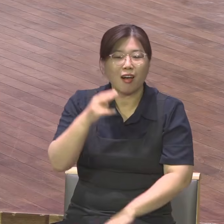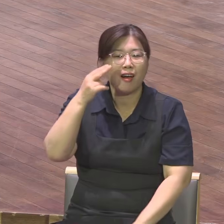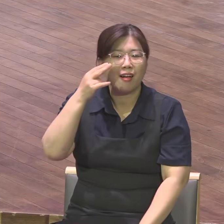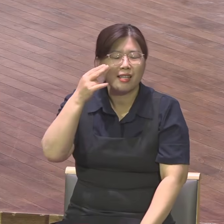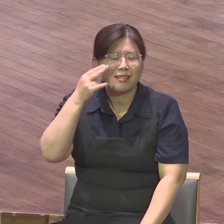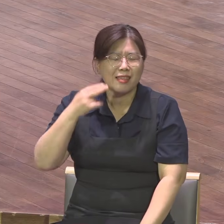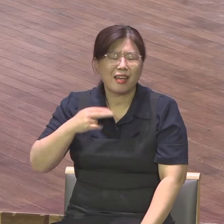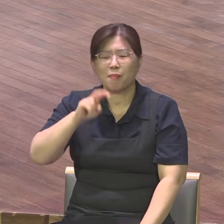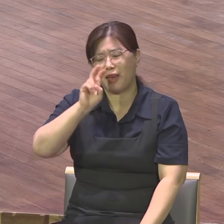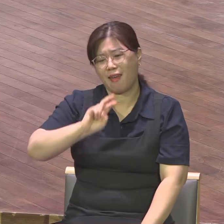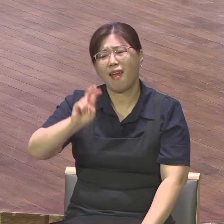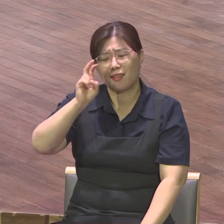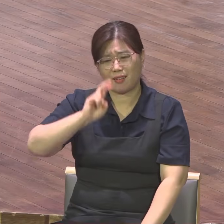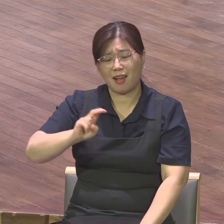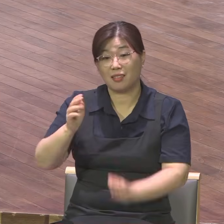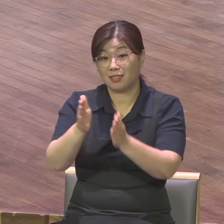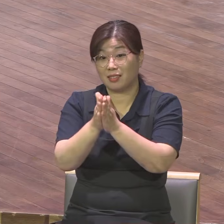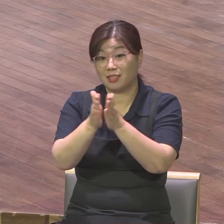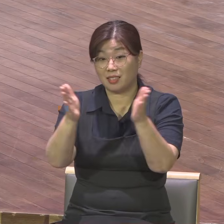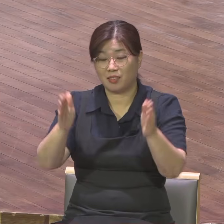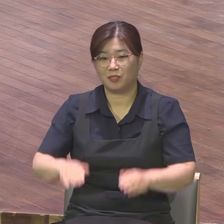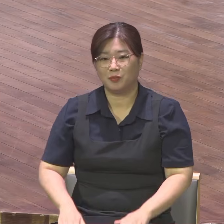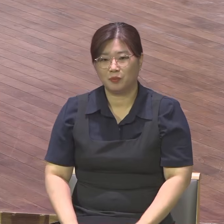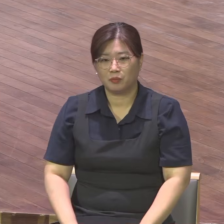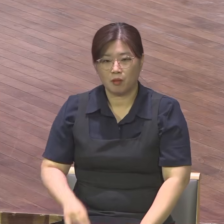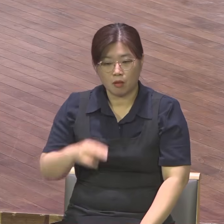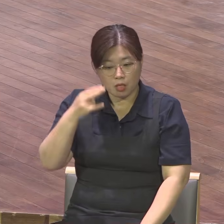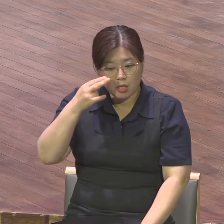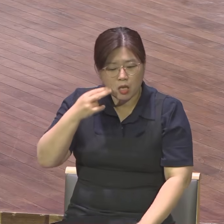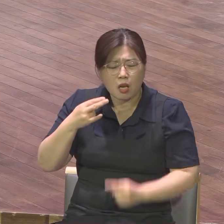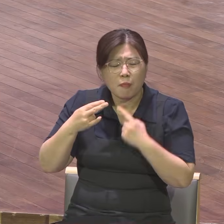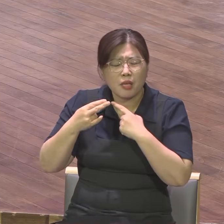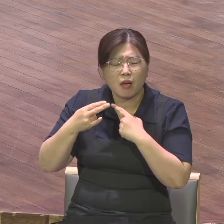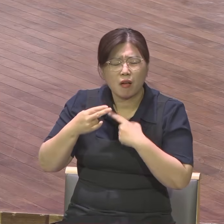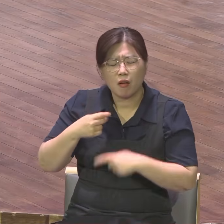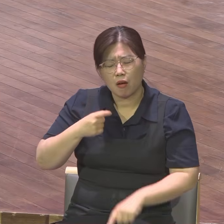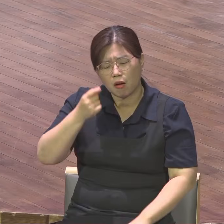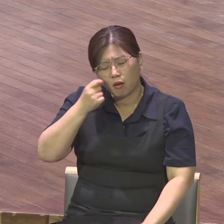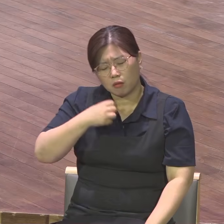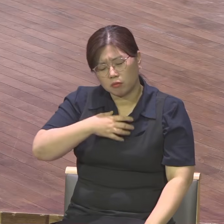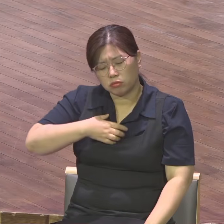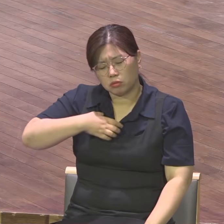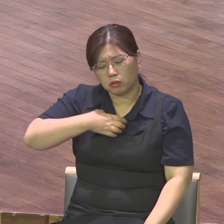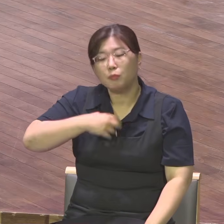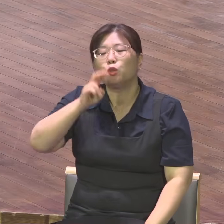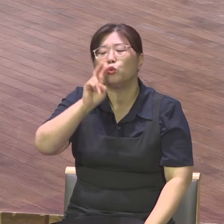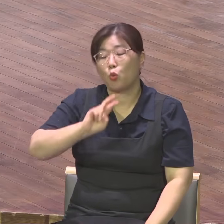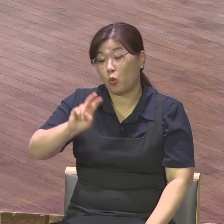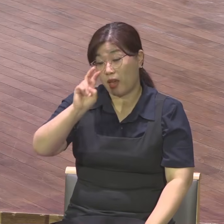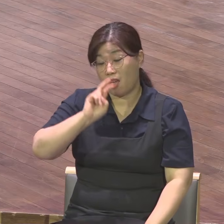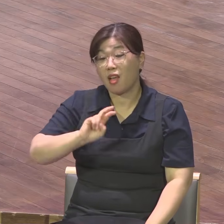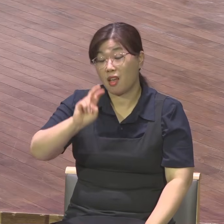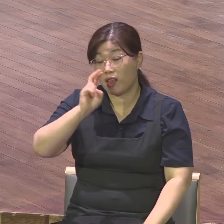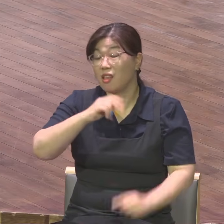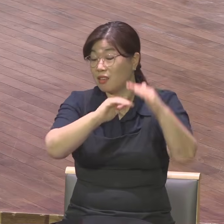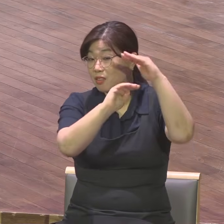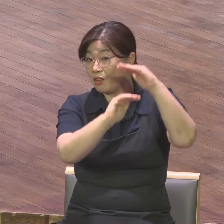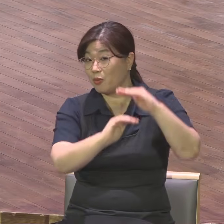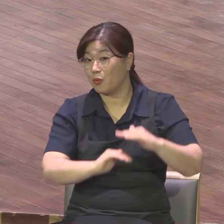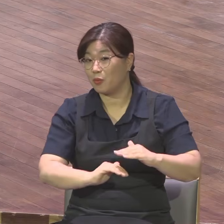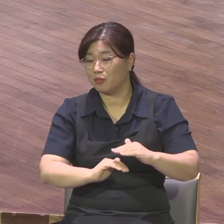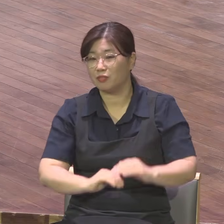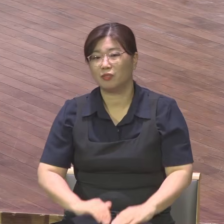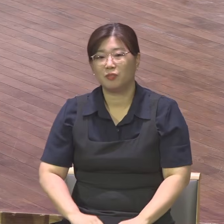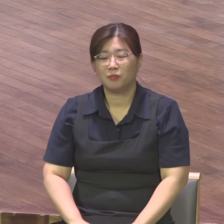에레미야 애가는 문자 그대로 에레미야의 슬픈 노래죠. 에레미야의 슬픈 노래, 이게